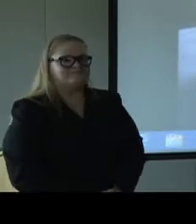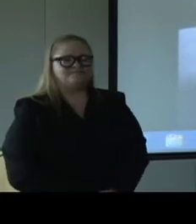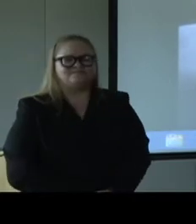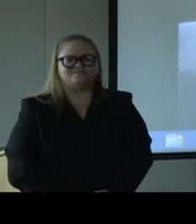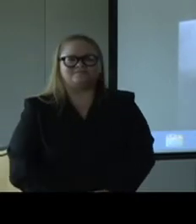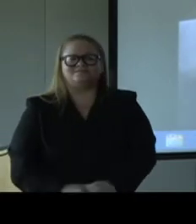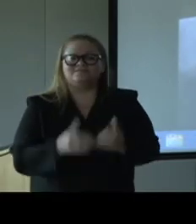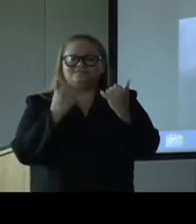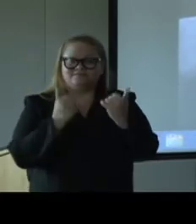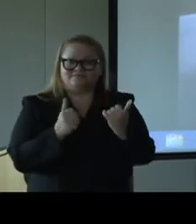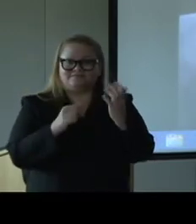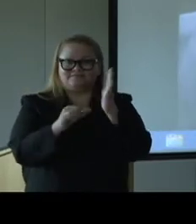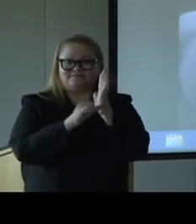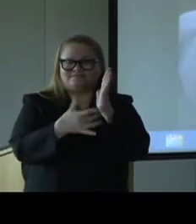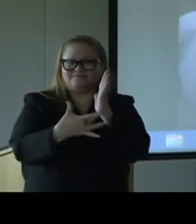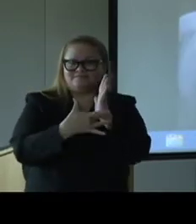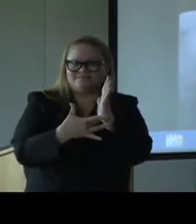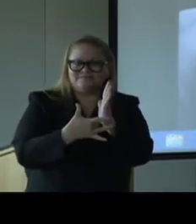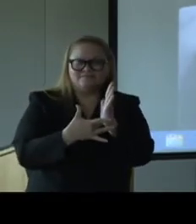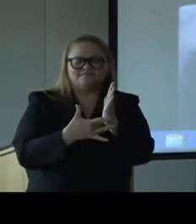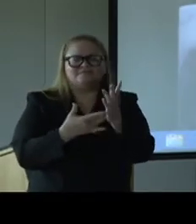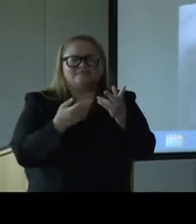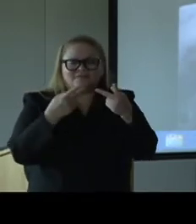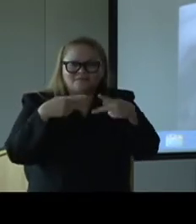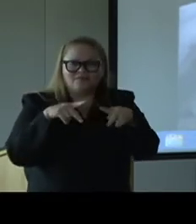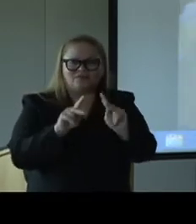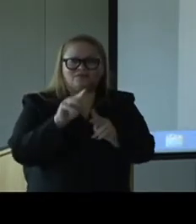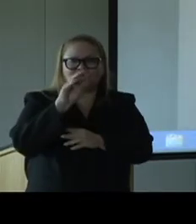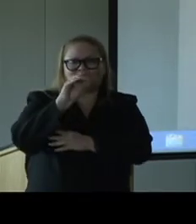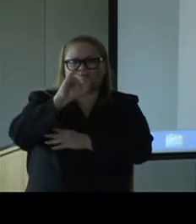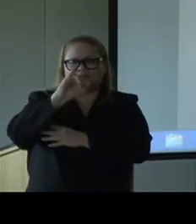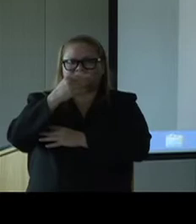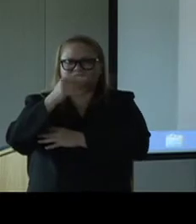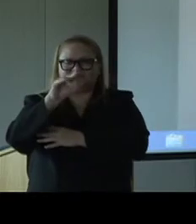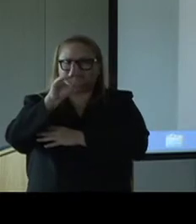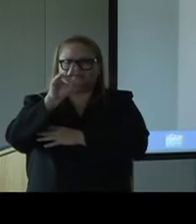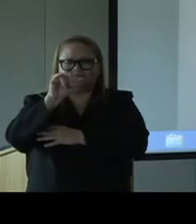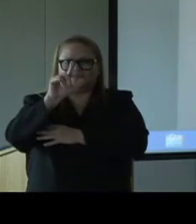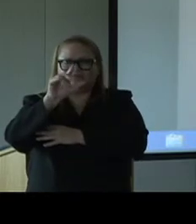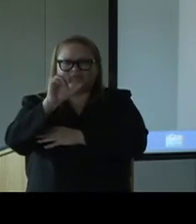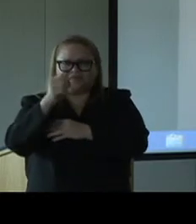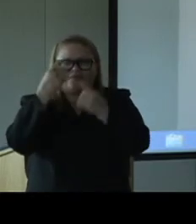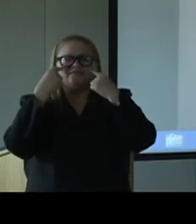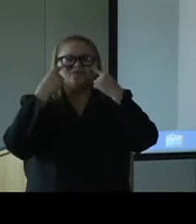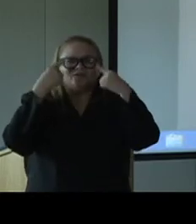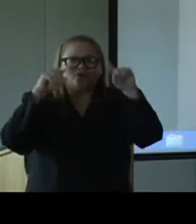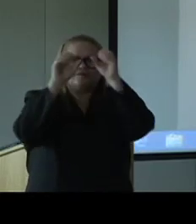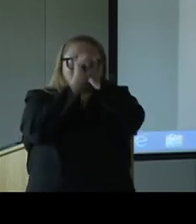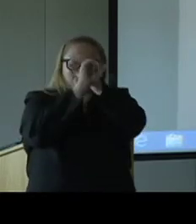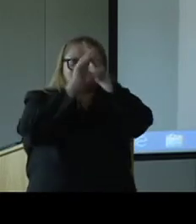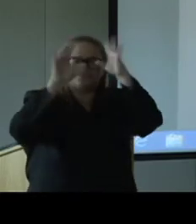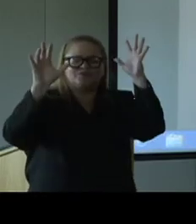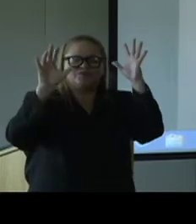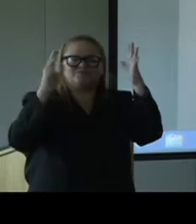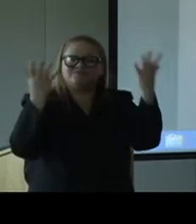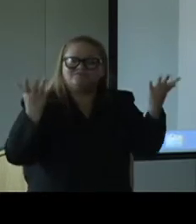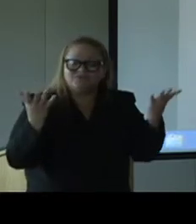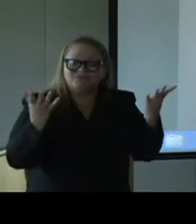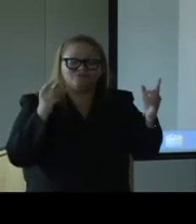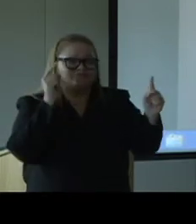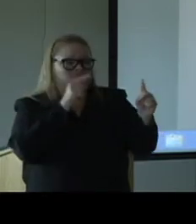La asistencia tecnológica le ha permitido a Migdalia lograr un gran sueño, lograr su independencia